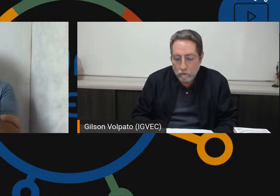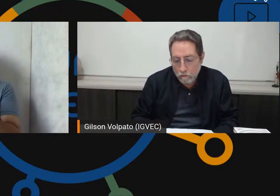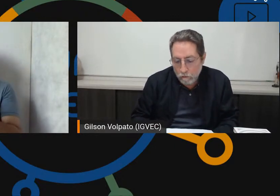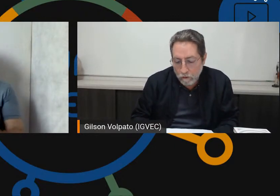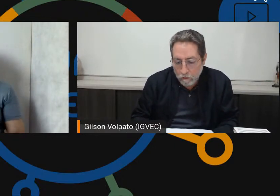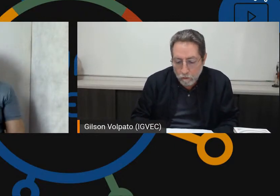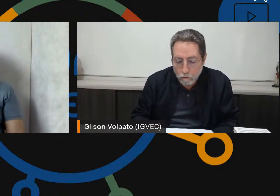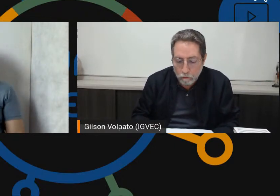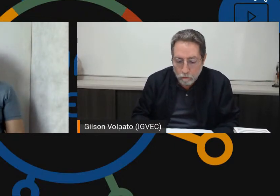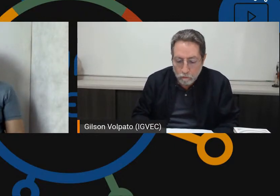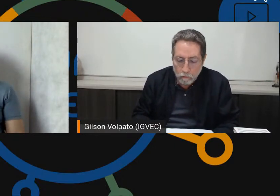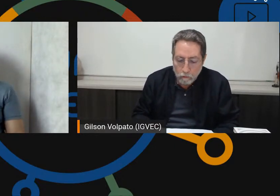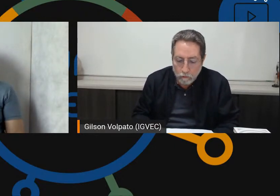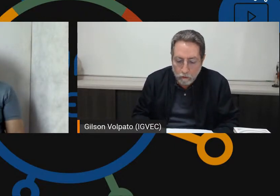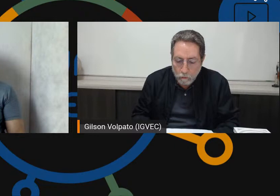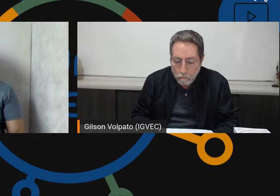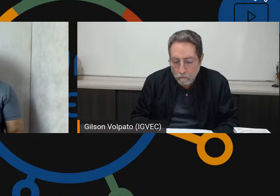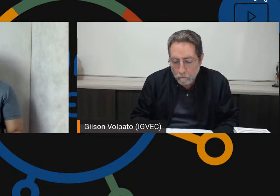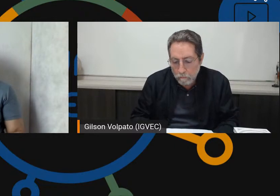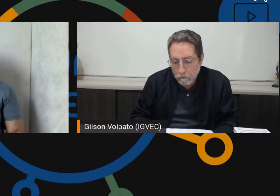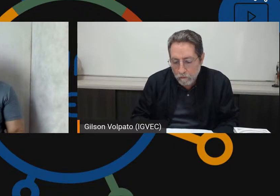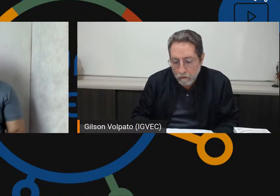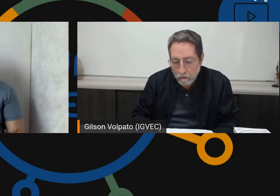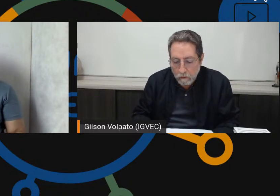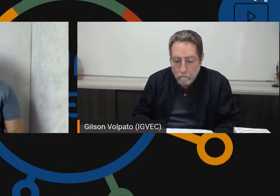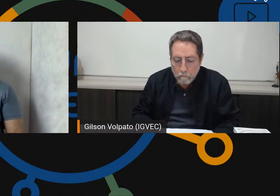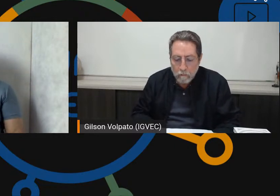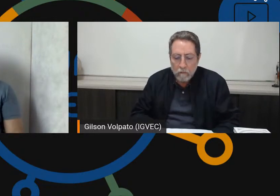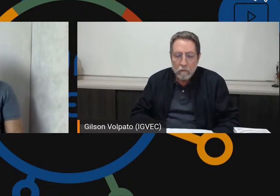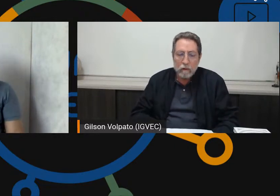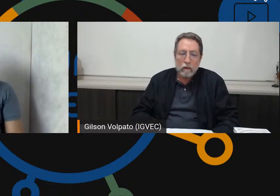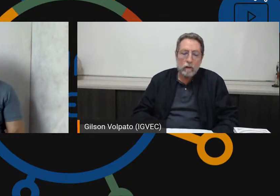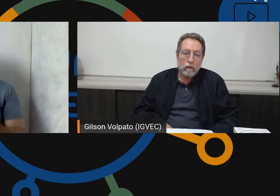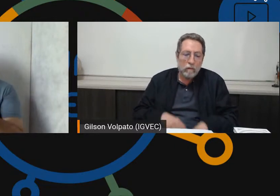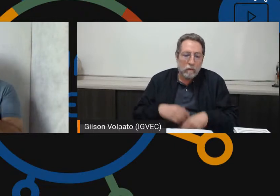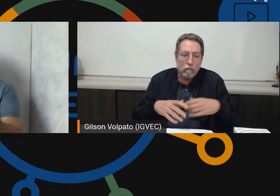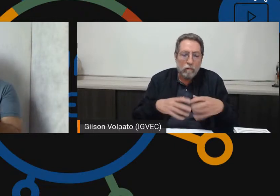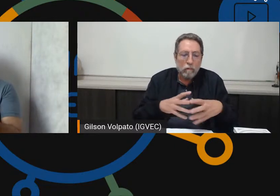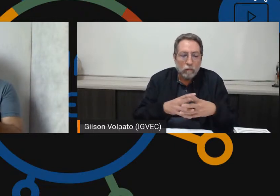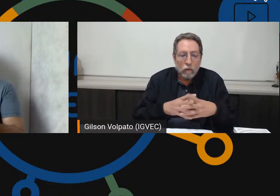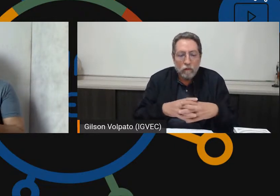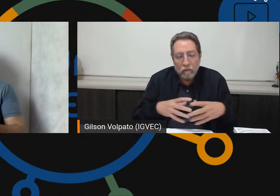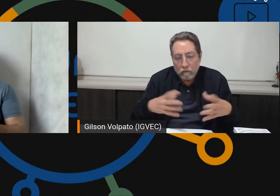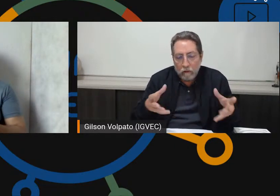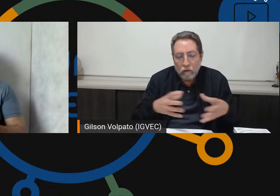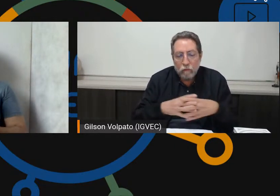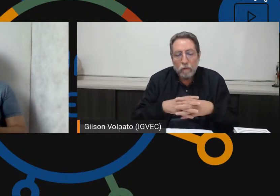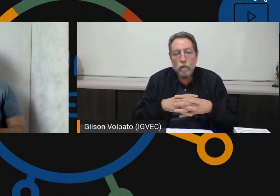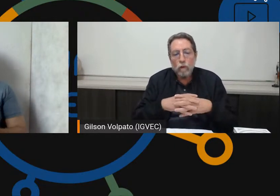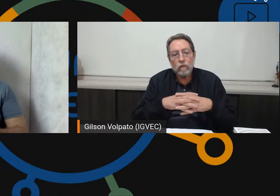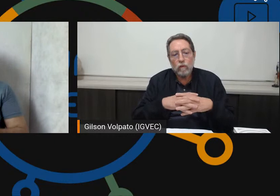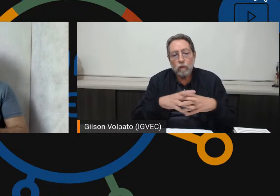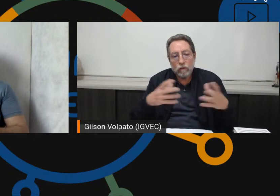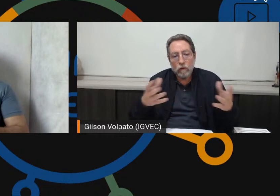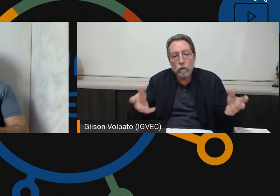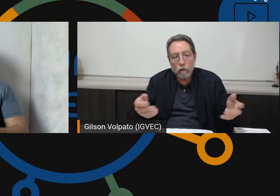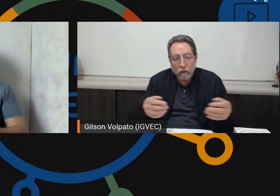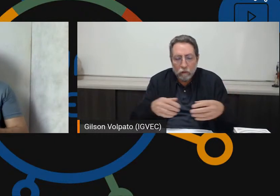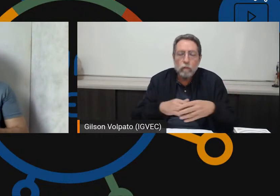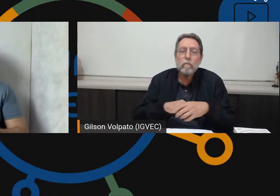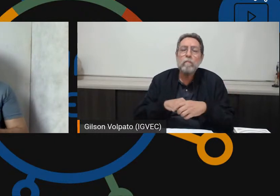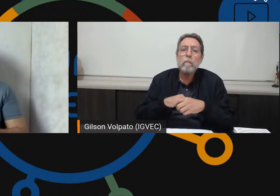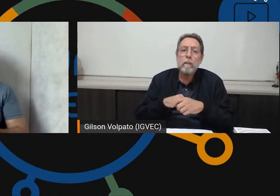Michele, José Nilson, Joselma e Serrana, que estão todas nessas pessoas e outras